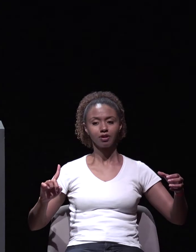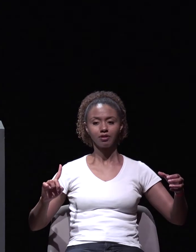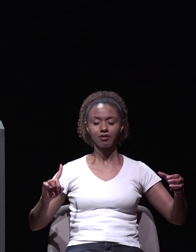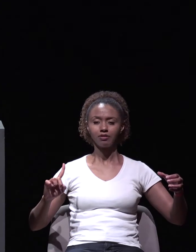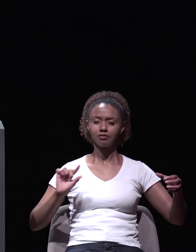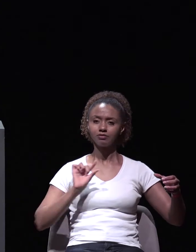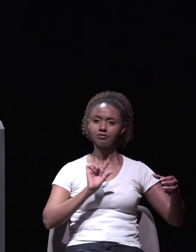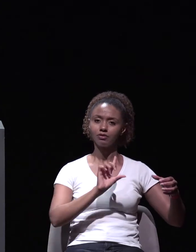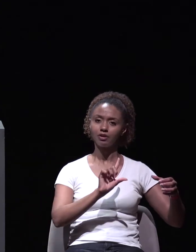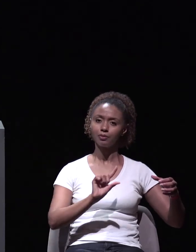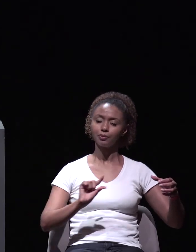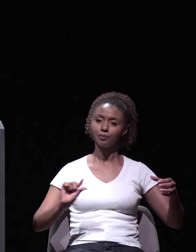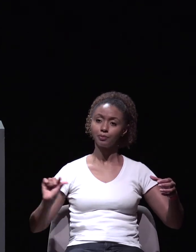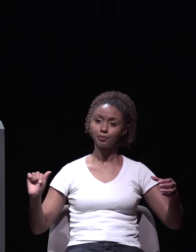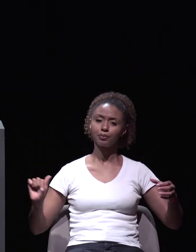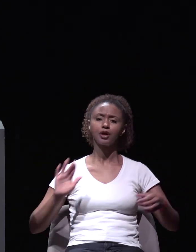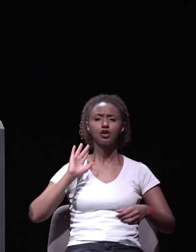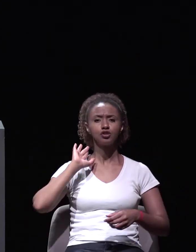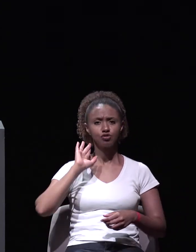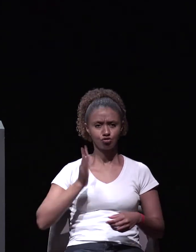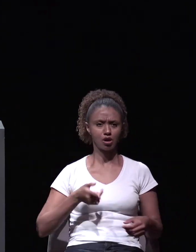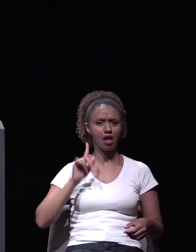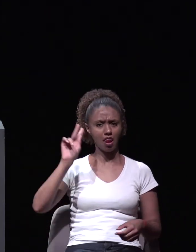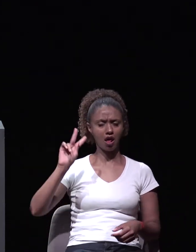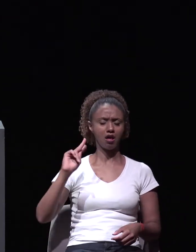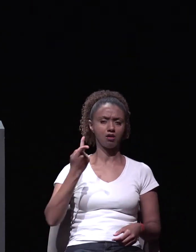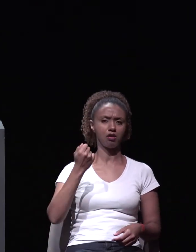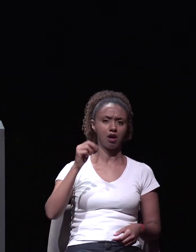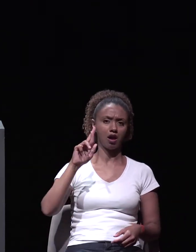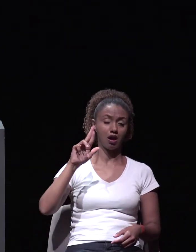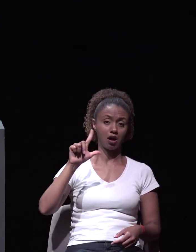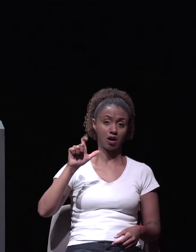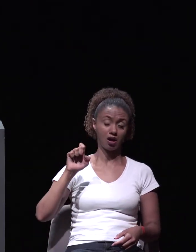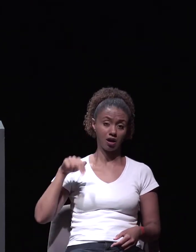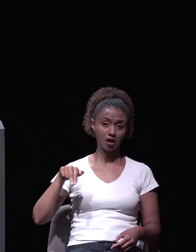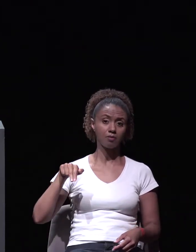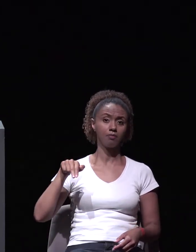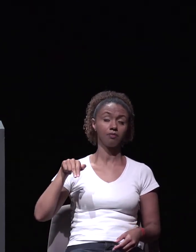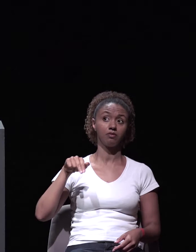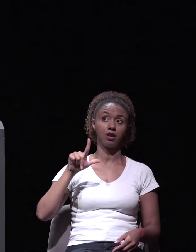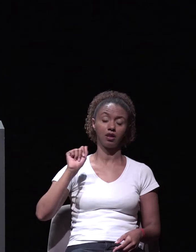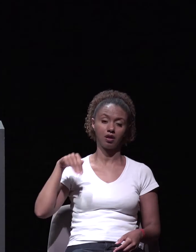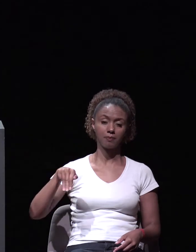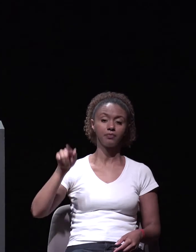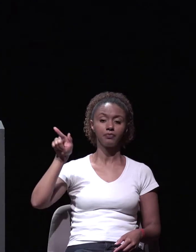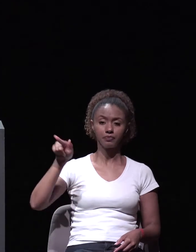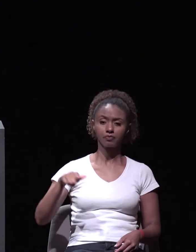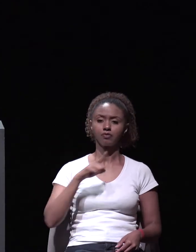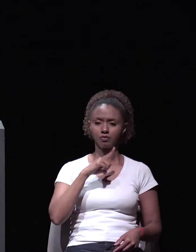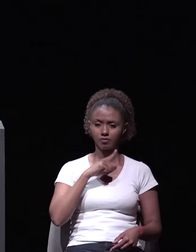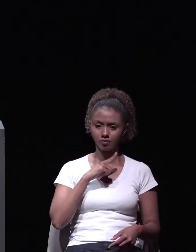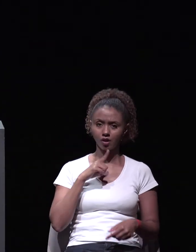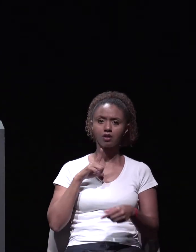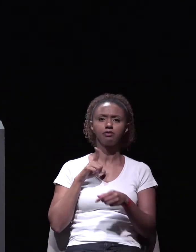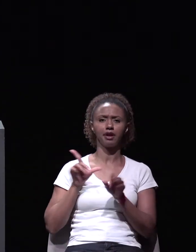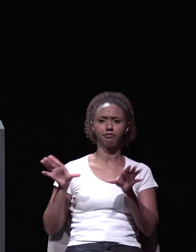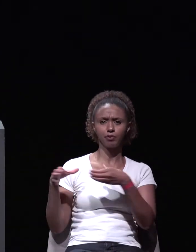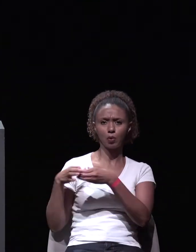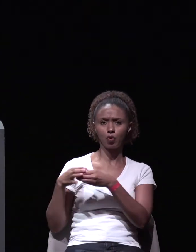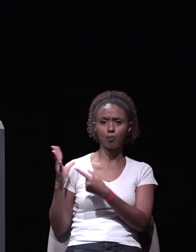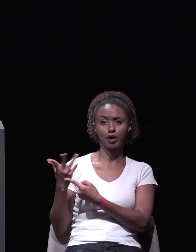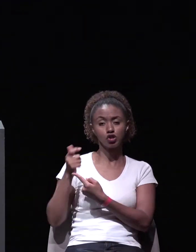do movimento da Harlem Renaissance, né, dessa renascença do Harlem. Depois ele vai fundar um grupo de artistas negros que se